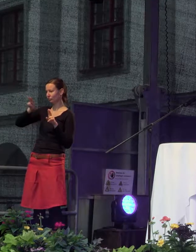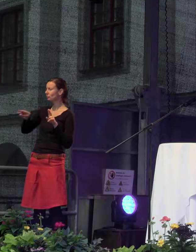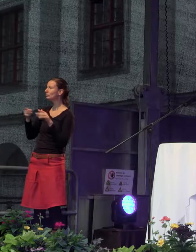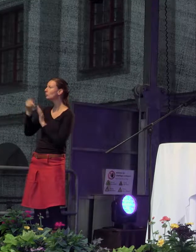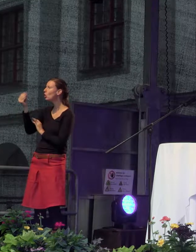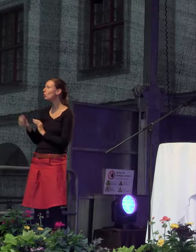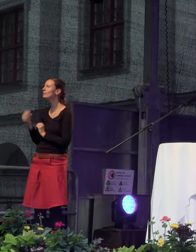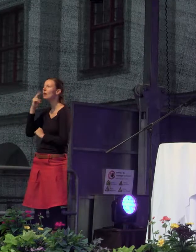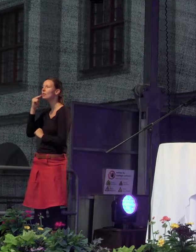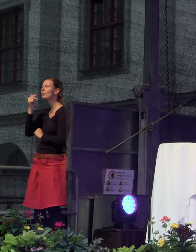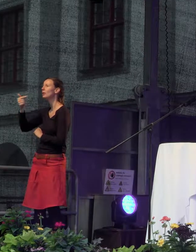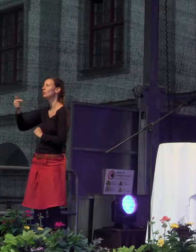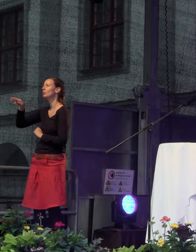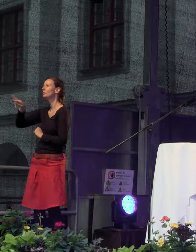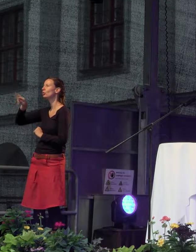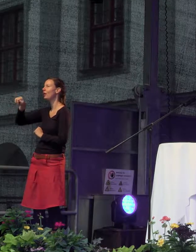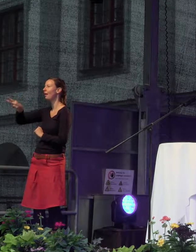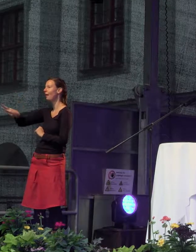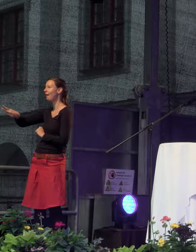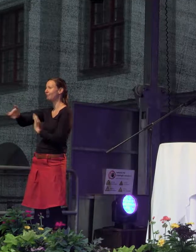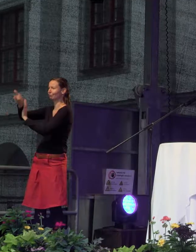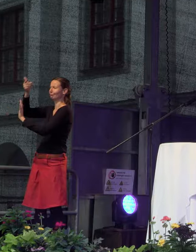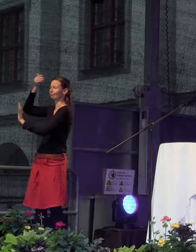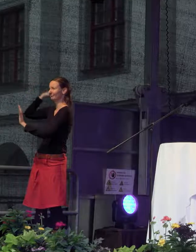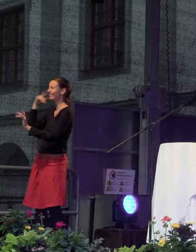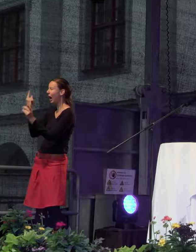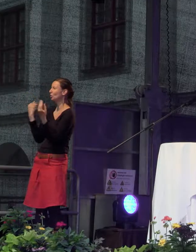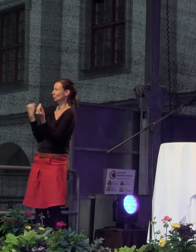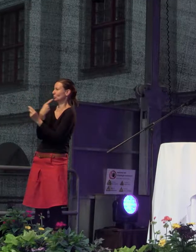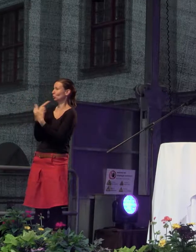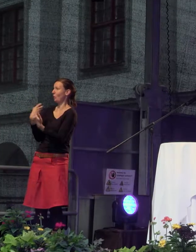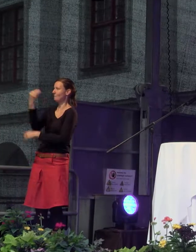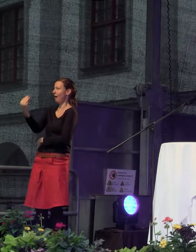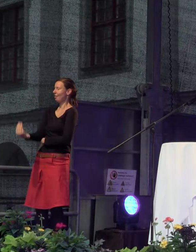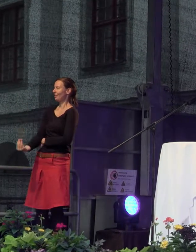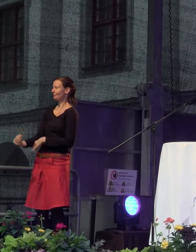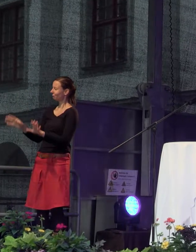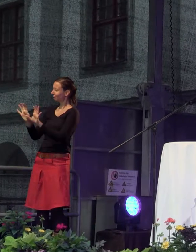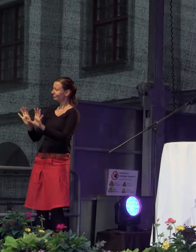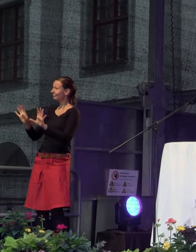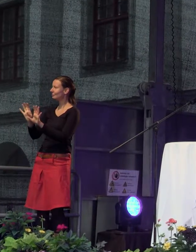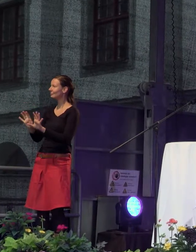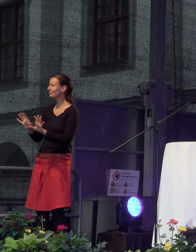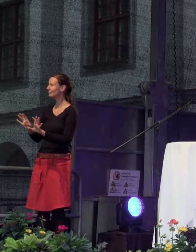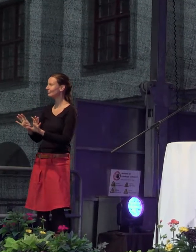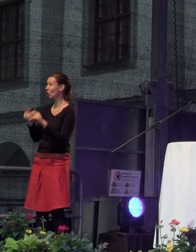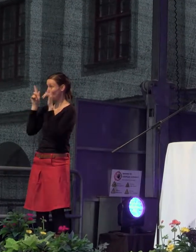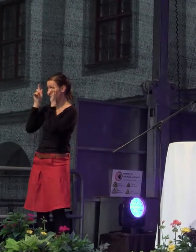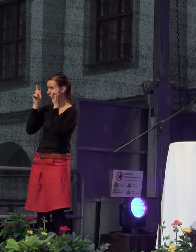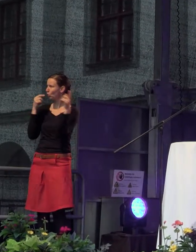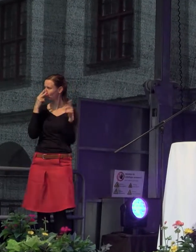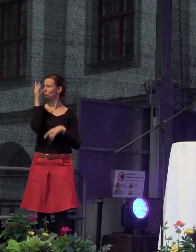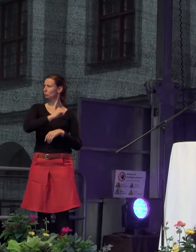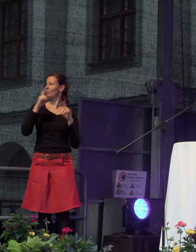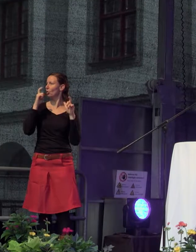das foto ist nicht mehr als foto erkennbar ihr werk markiert damit die auflösung